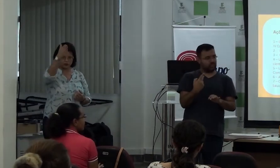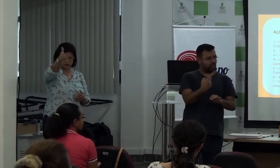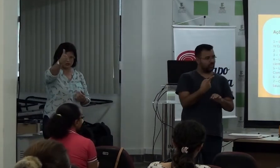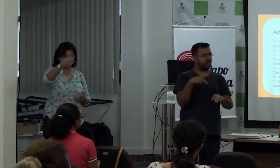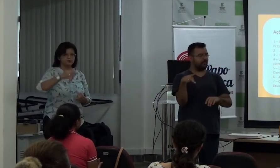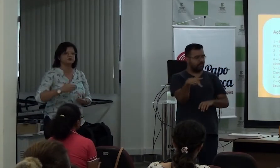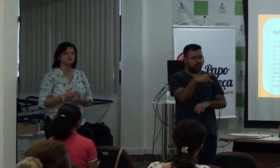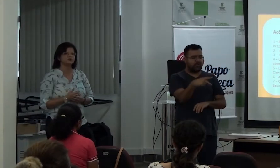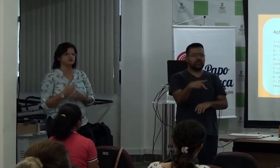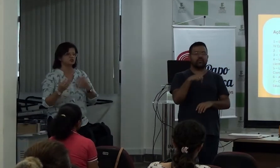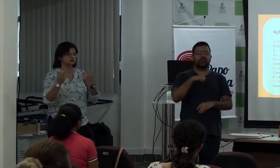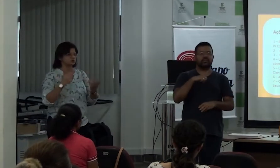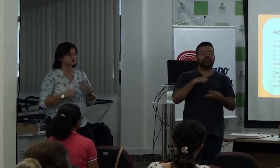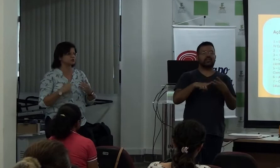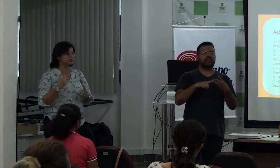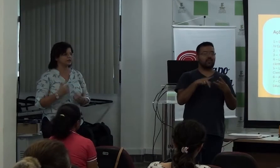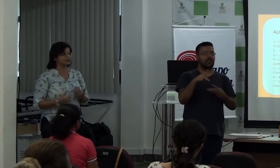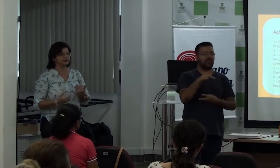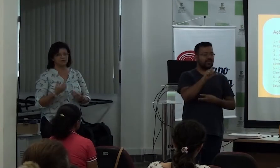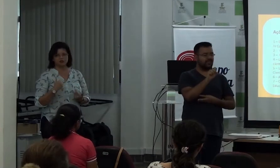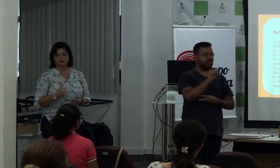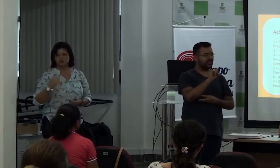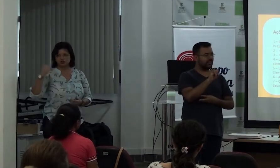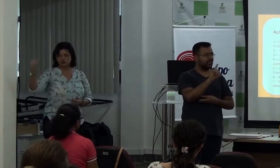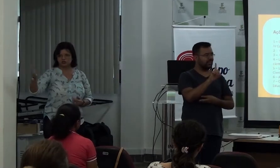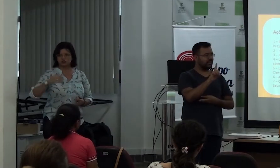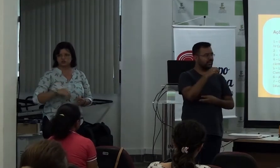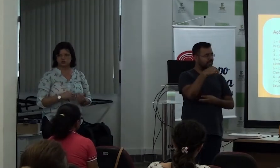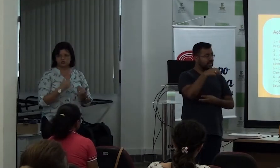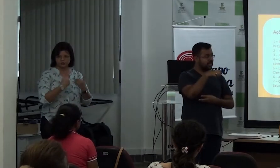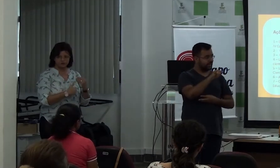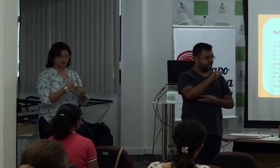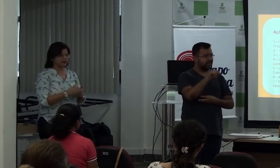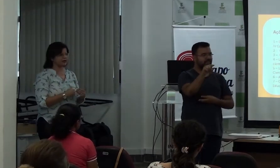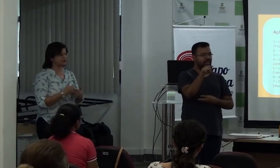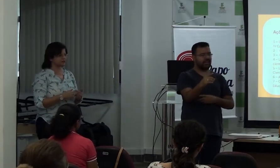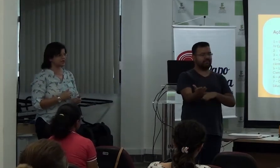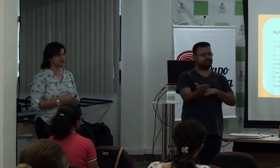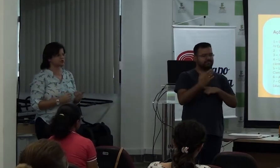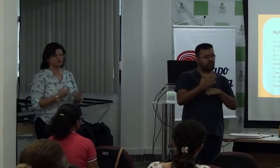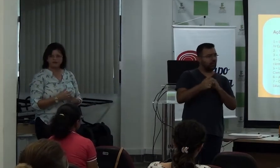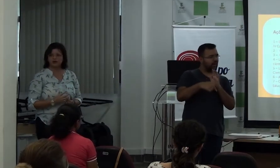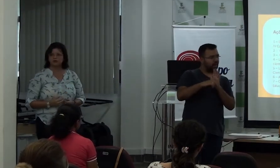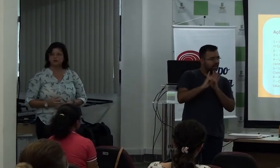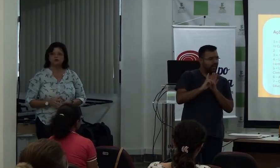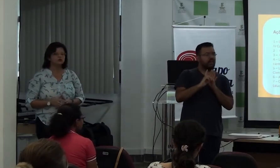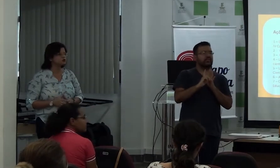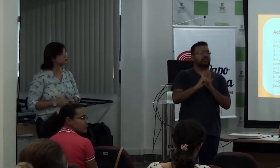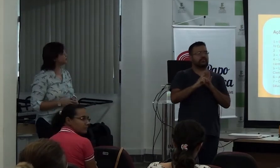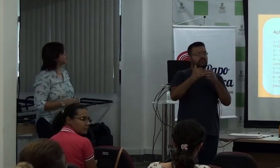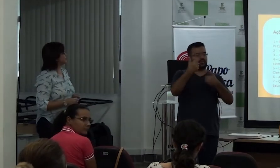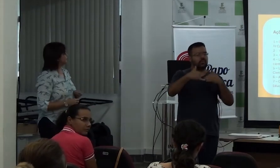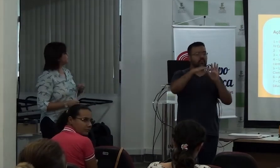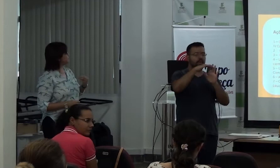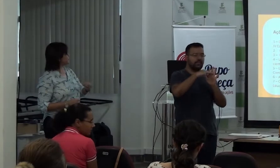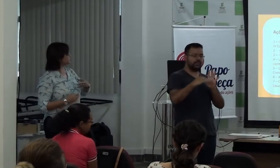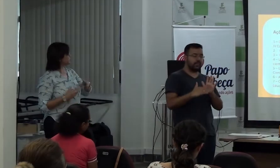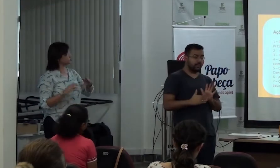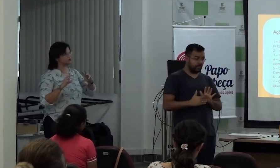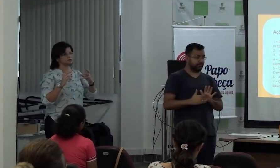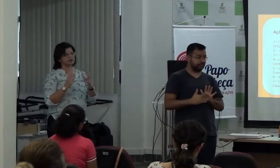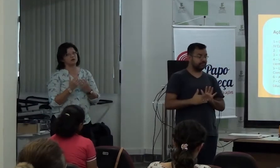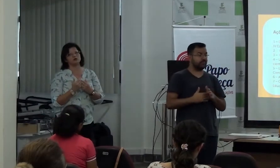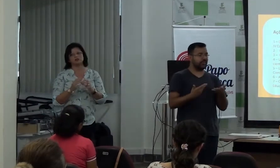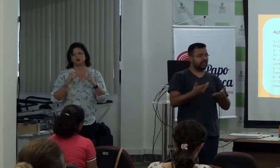com colaboração do professor Cid, algumas coisas que ele passou para a gente antes de a gente lançar, de fato, o curso. E para